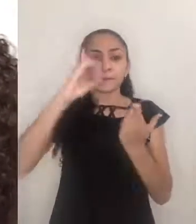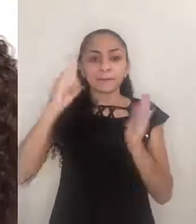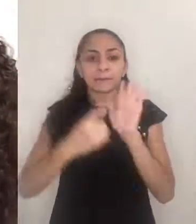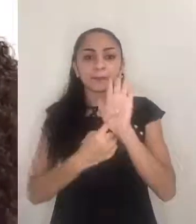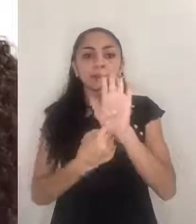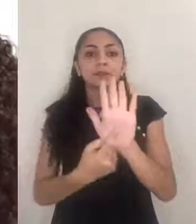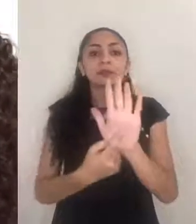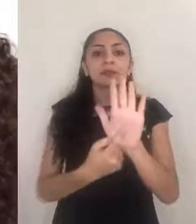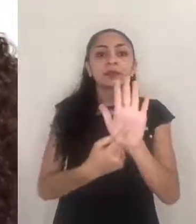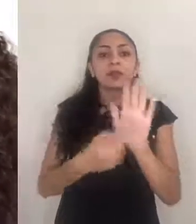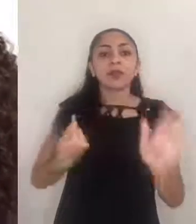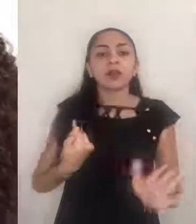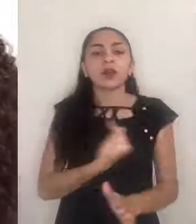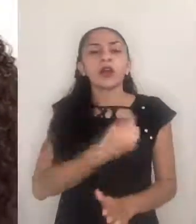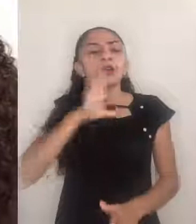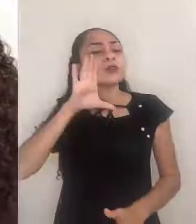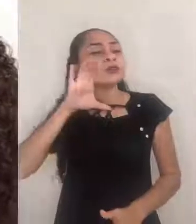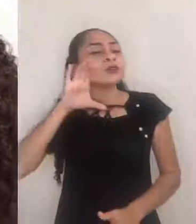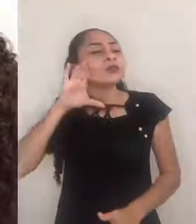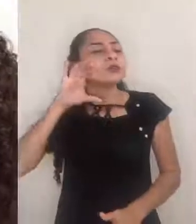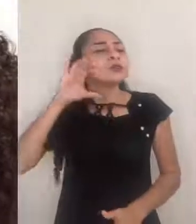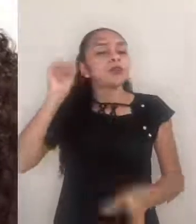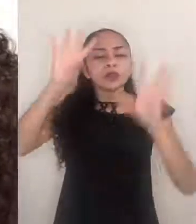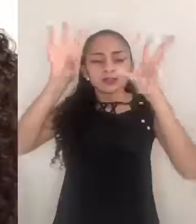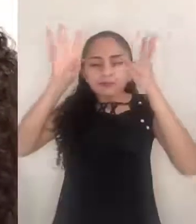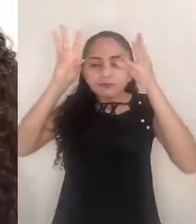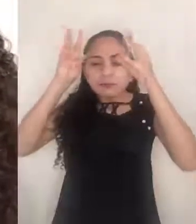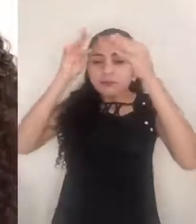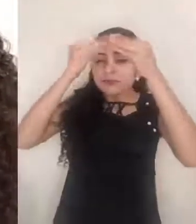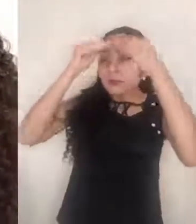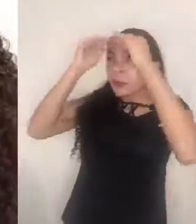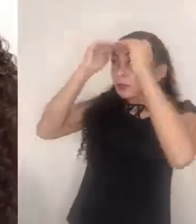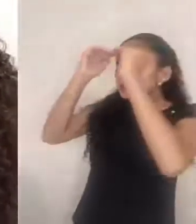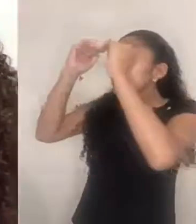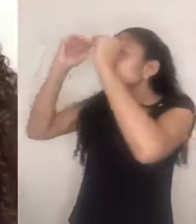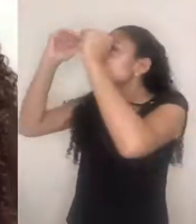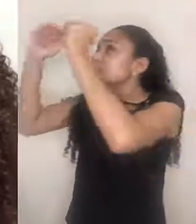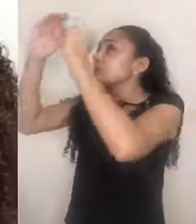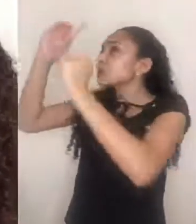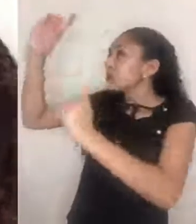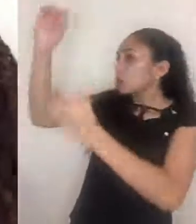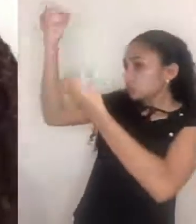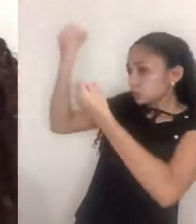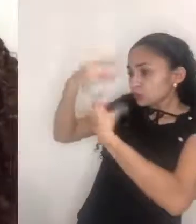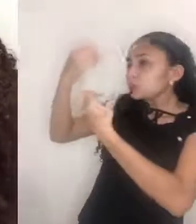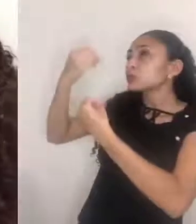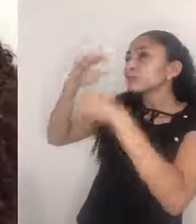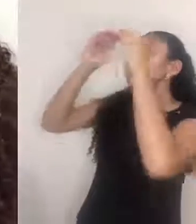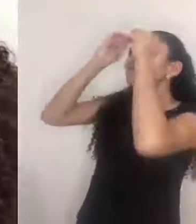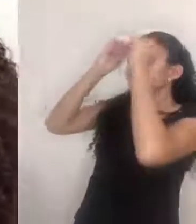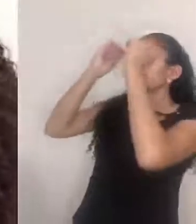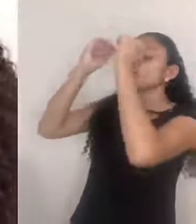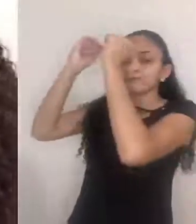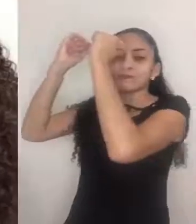somente ouvir a palavra, mas nos tornarmos praticantes, principalmente quando nós observamos aquilo que Jesus mesmo nos